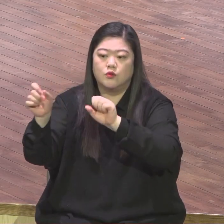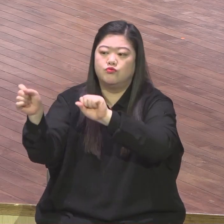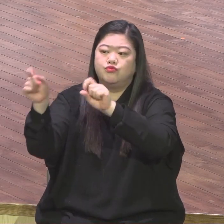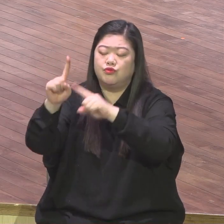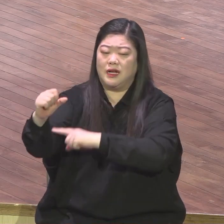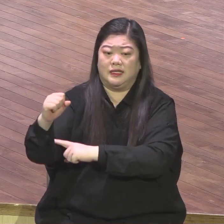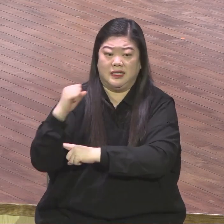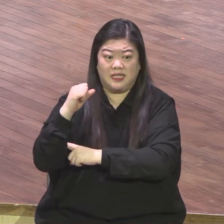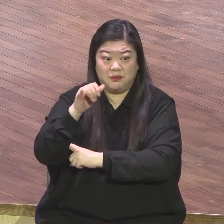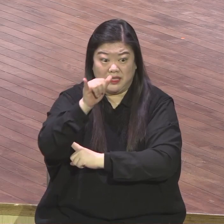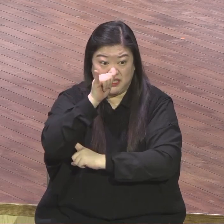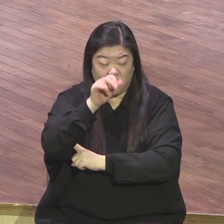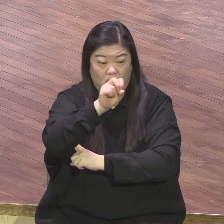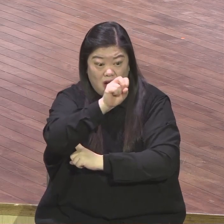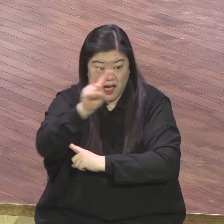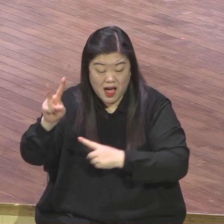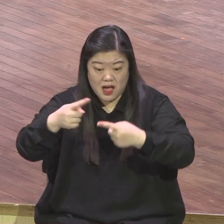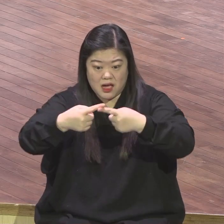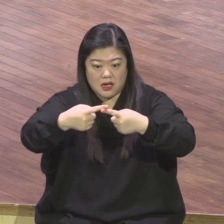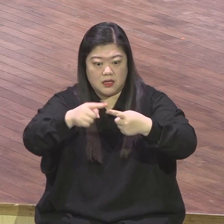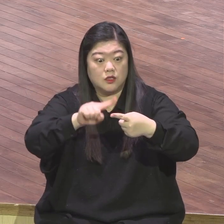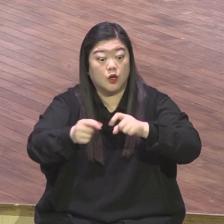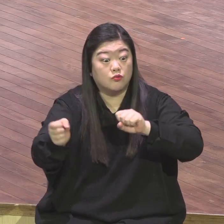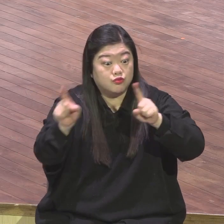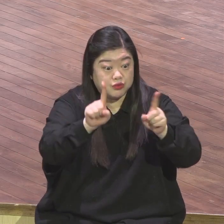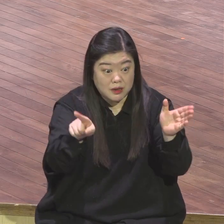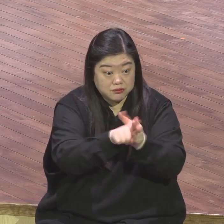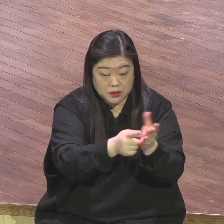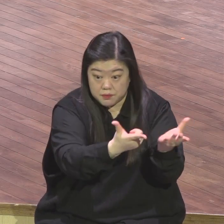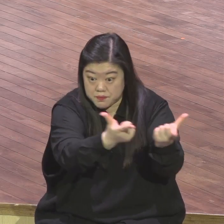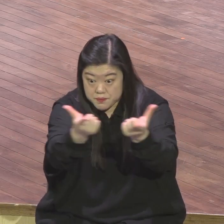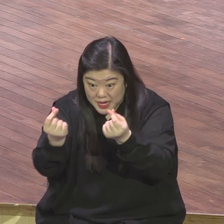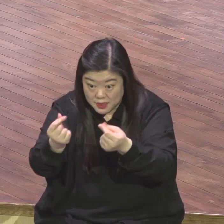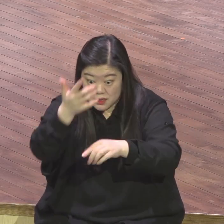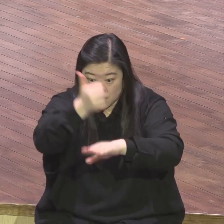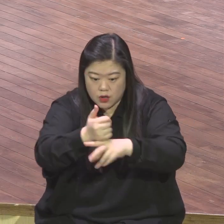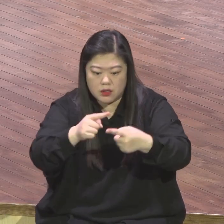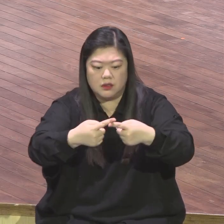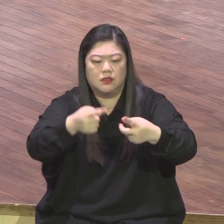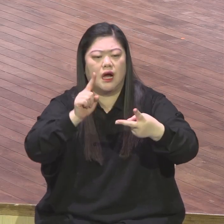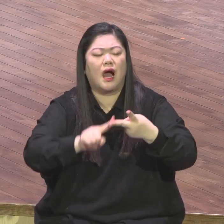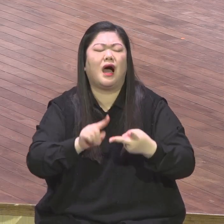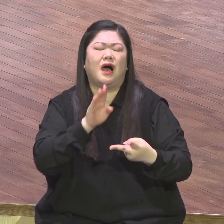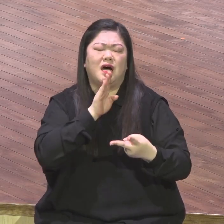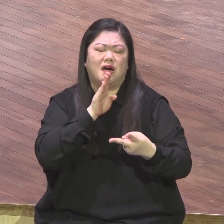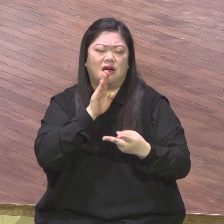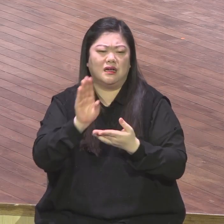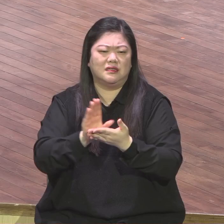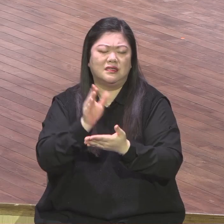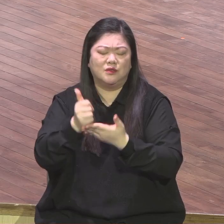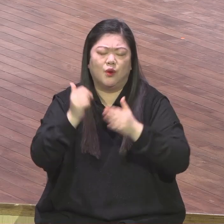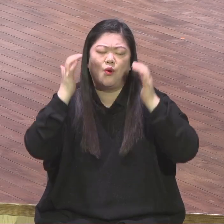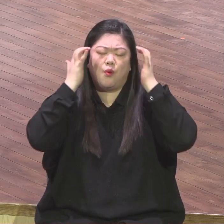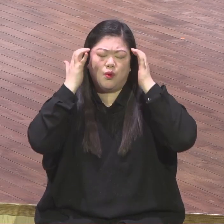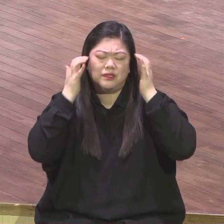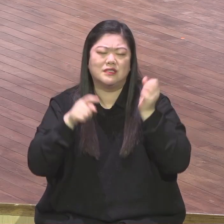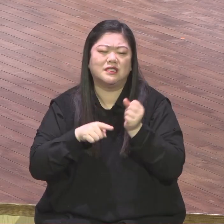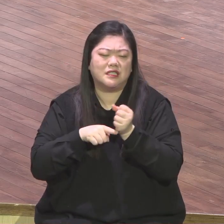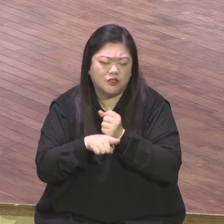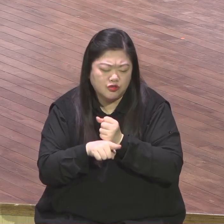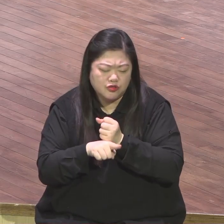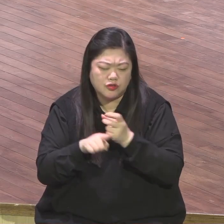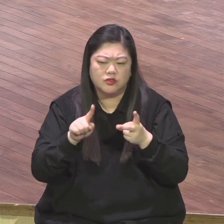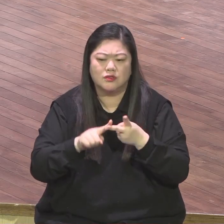힘입어야 그리스도의 고난에 동참할 수 있다는 얘기예요. 부활의 힘이 있어야 된다. 신앙생활 또 부활의 힘이 있어야 직분을